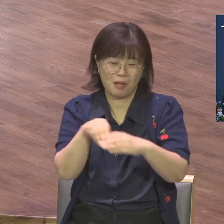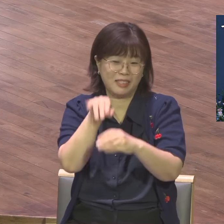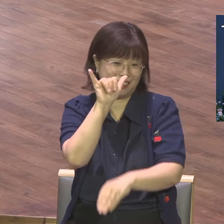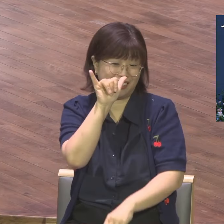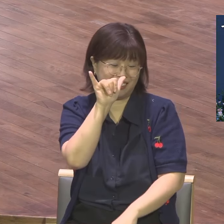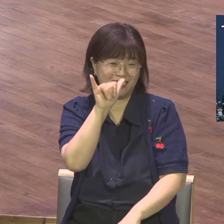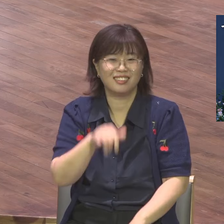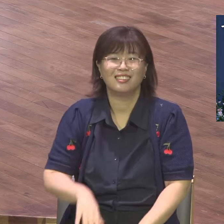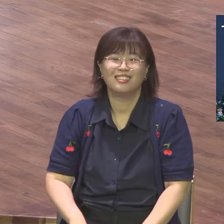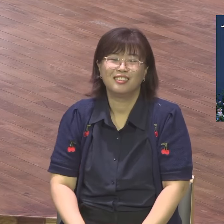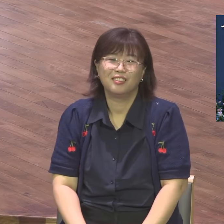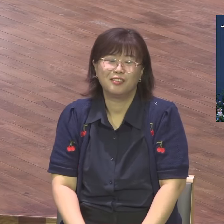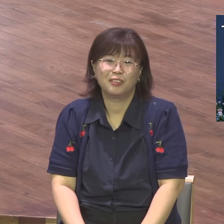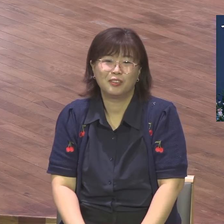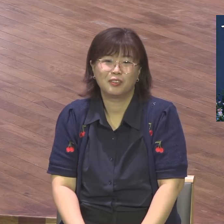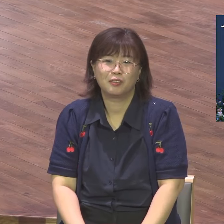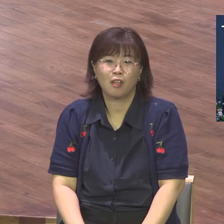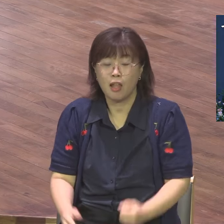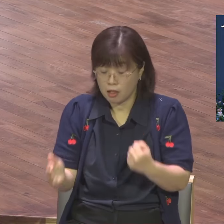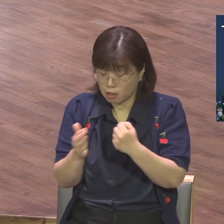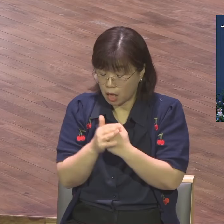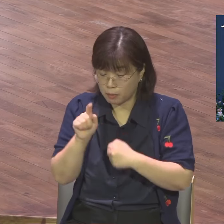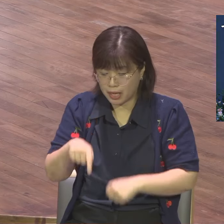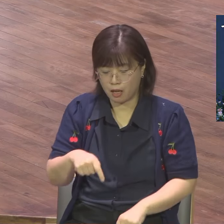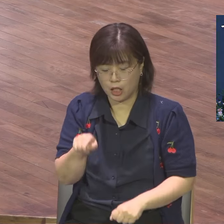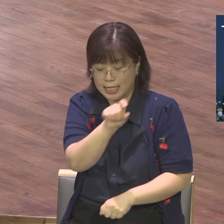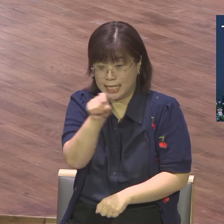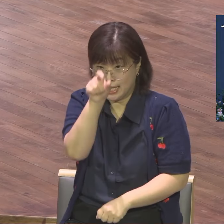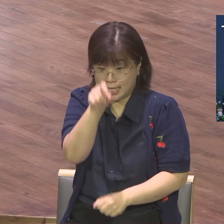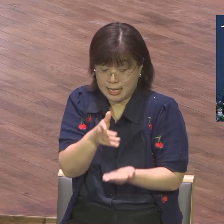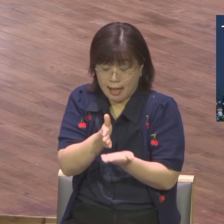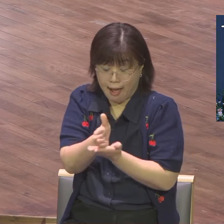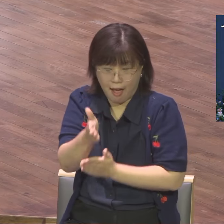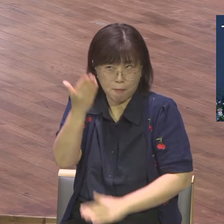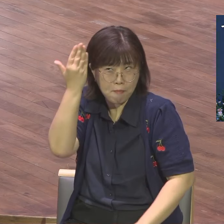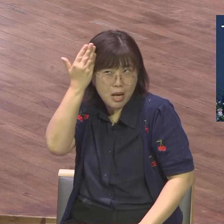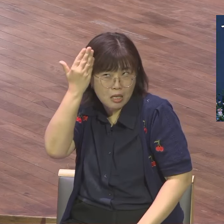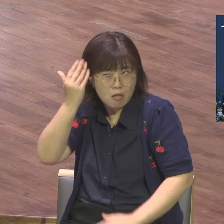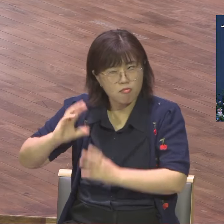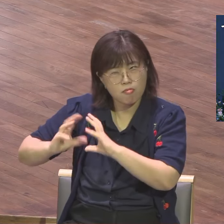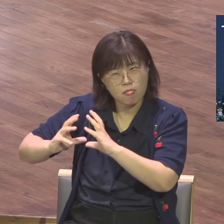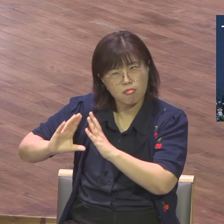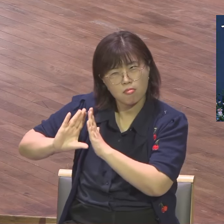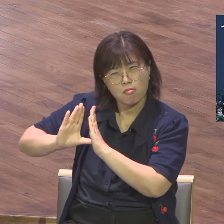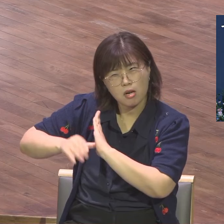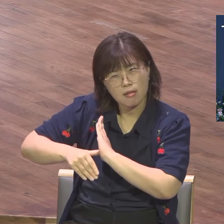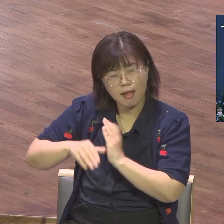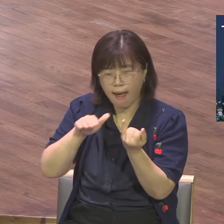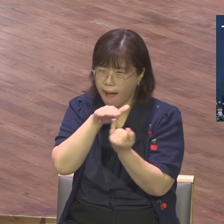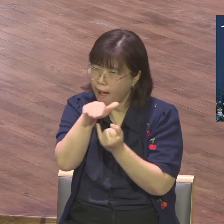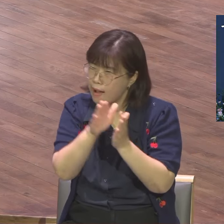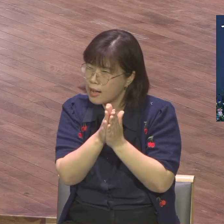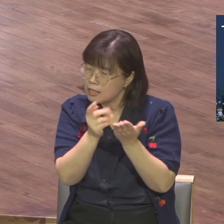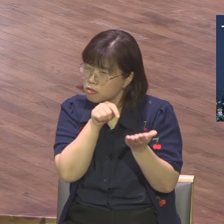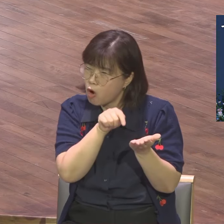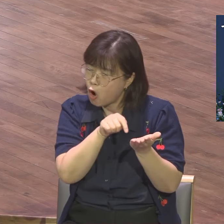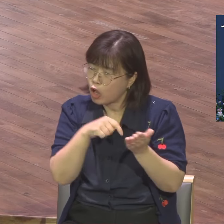학자들이 늘 논란이 되고 있습니다. 과연 이 아가서를 정경으로 포함해야